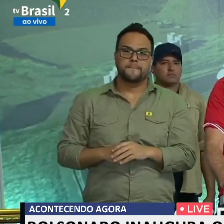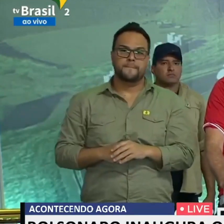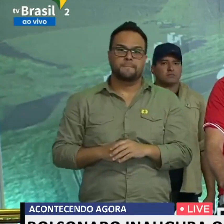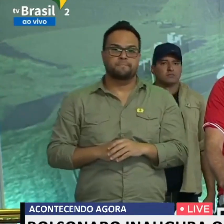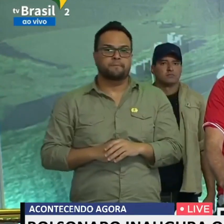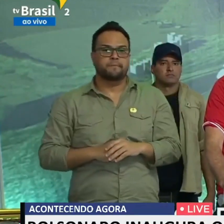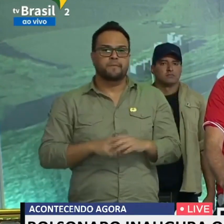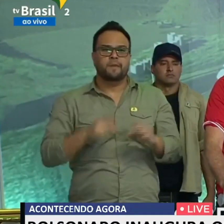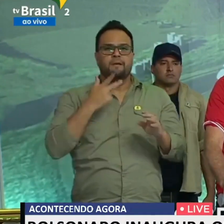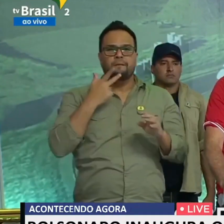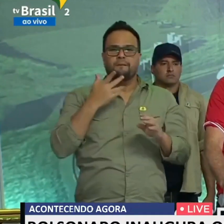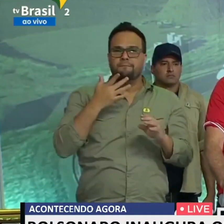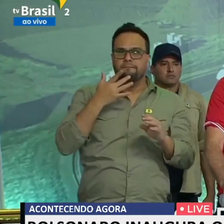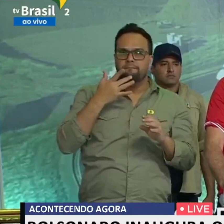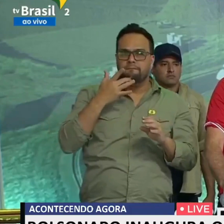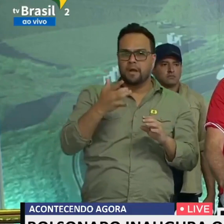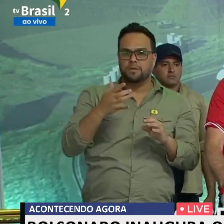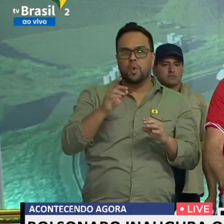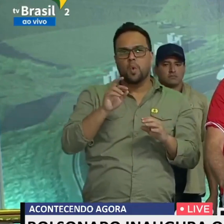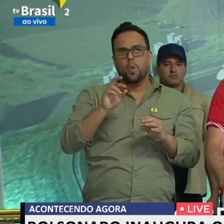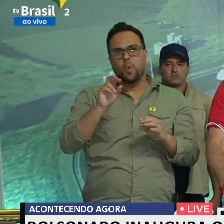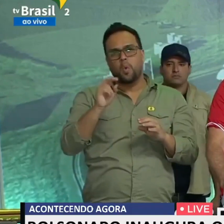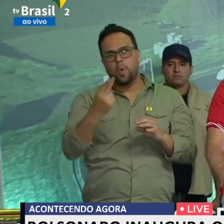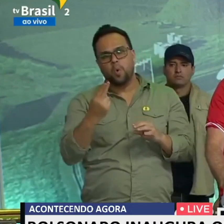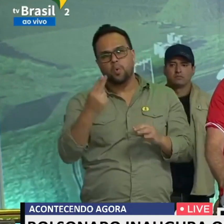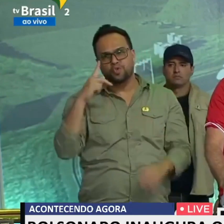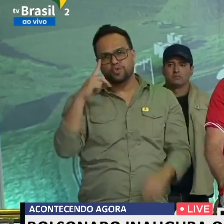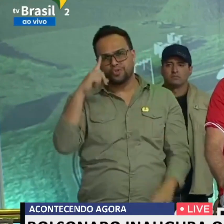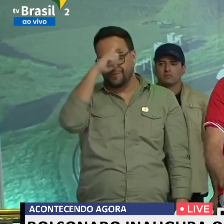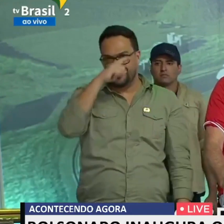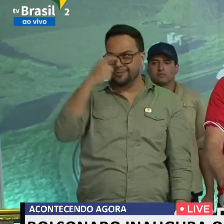É fácil ou é difícil ser presidente da República?